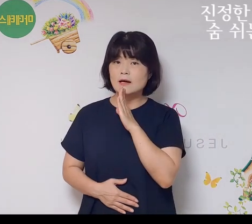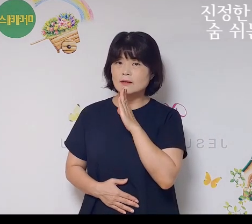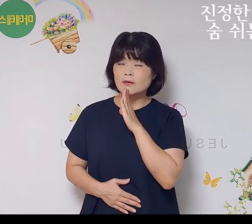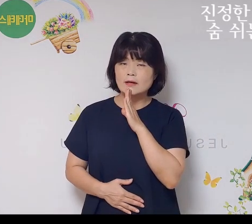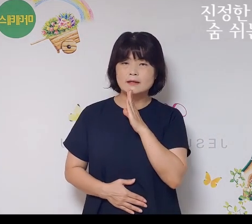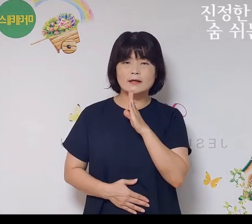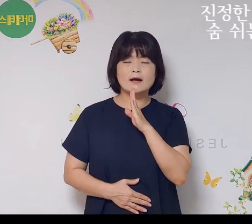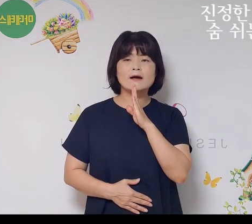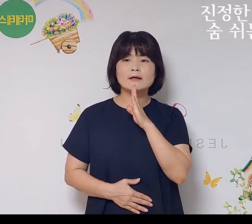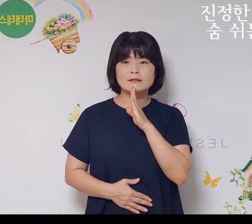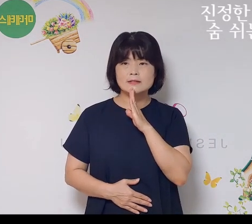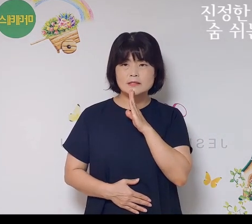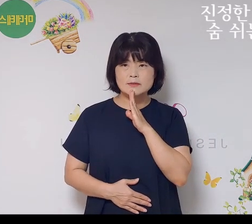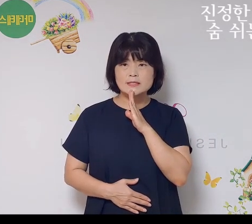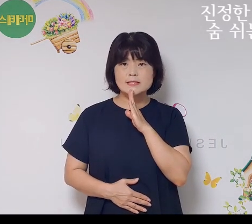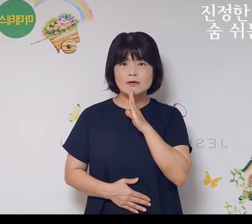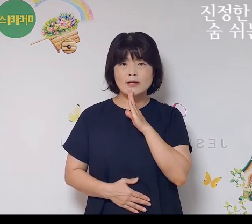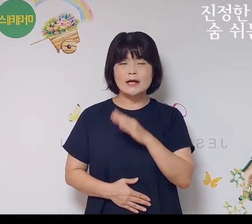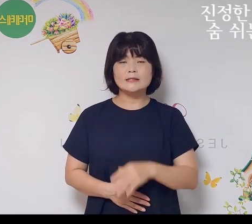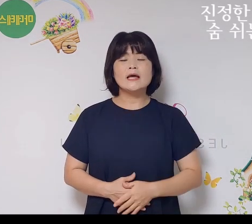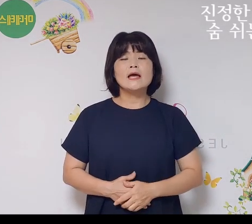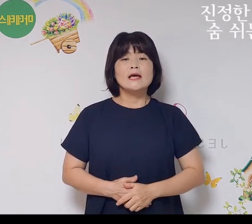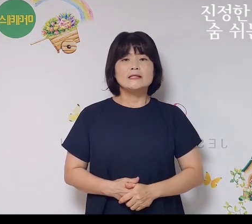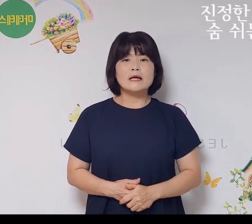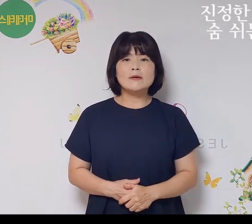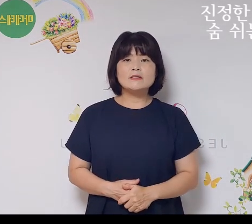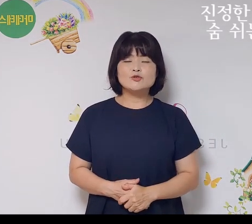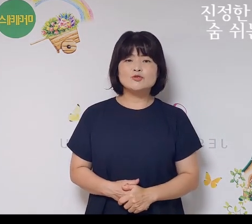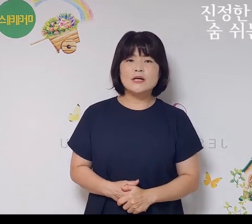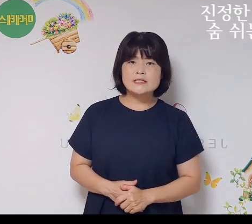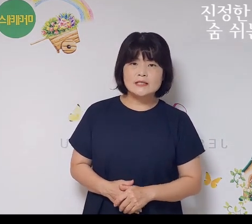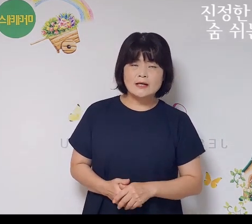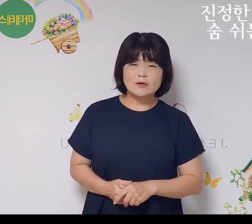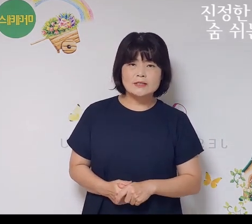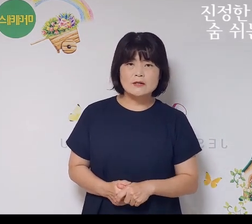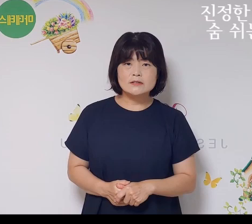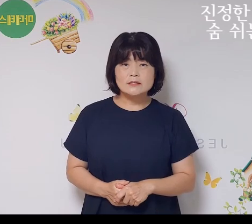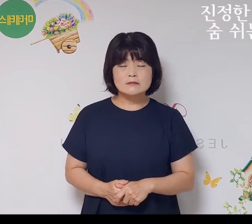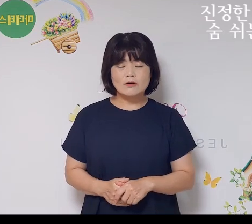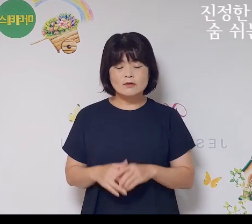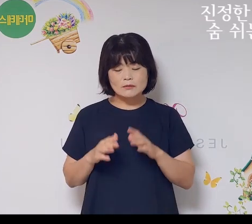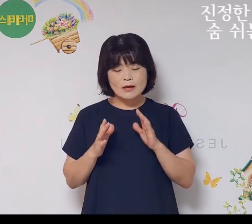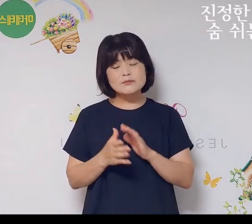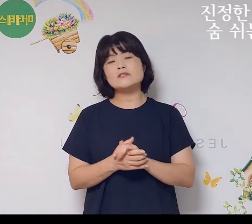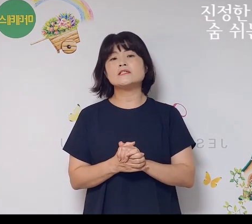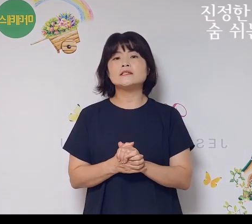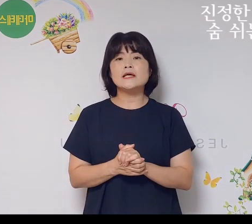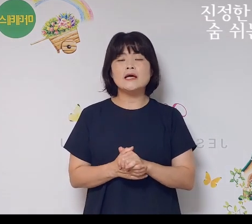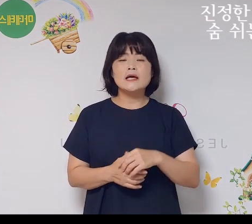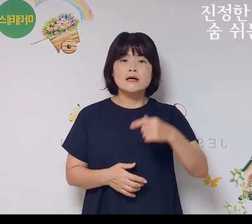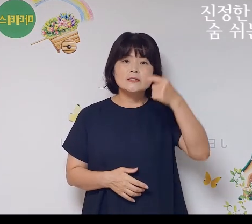여기다 턱 아래다가 갖다 대시면 진정한. 예배는 2가지의 단어가 합쳐지는데